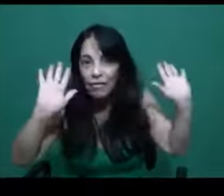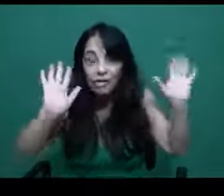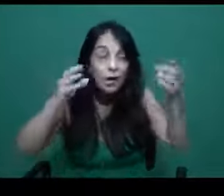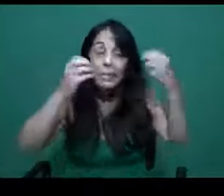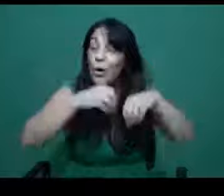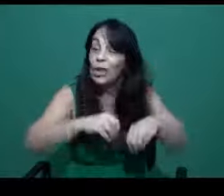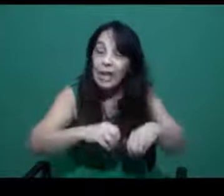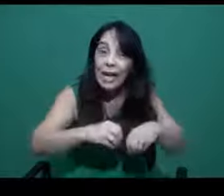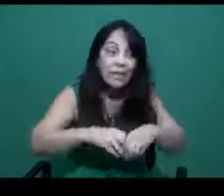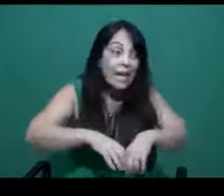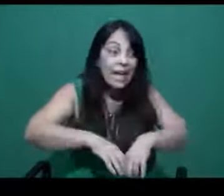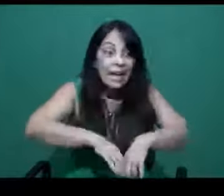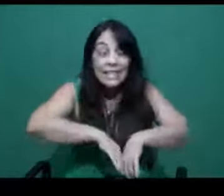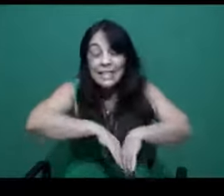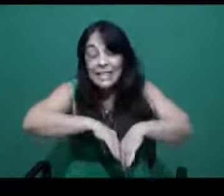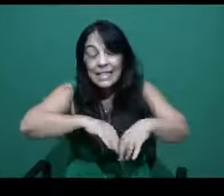perfeito. O que importava eram as